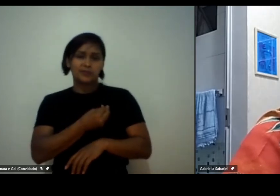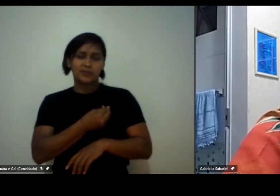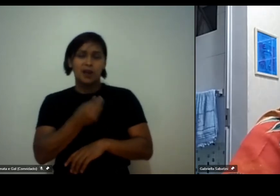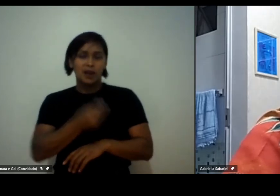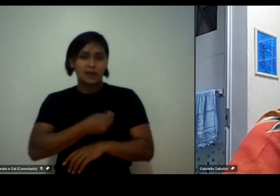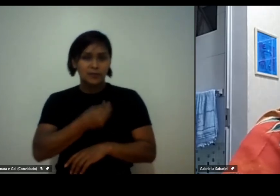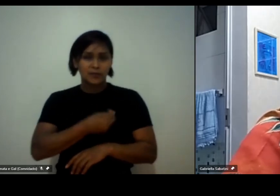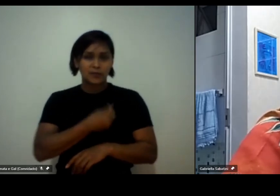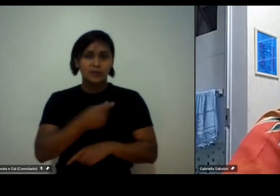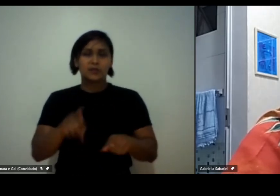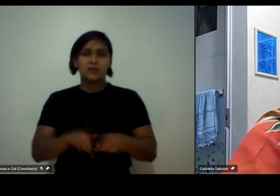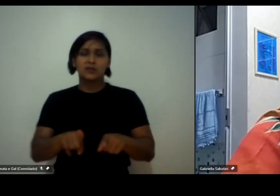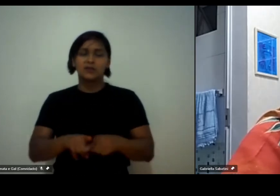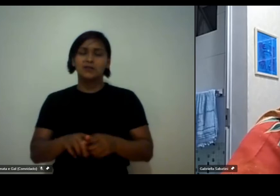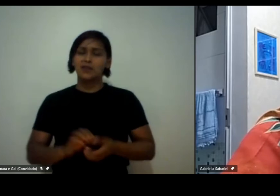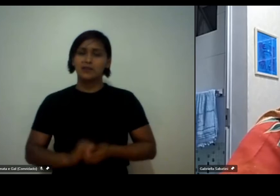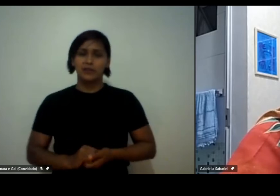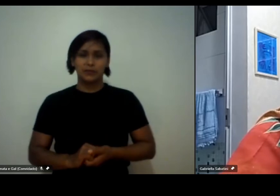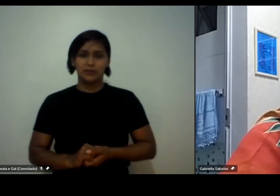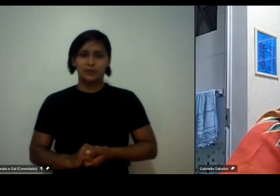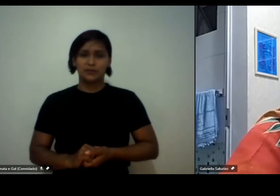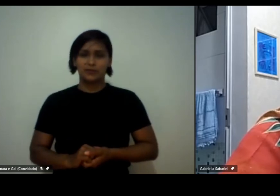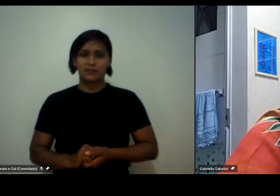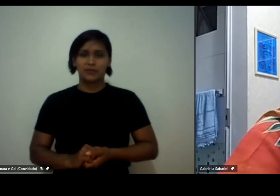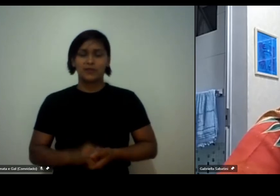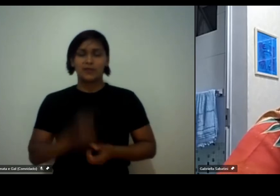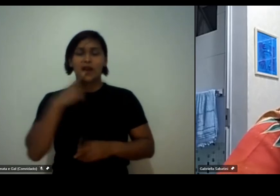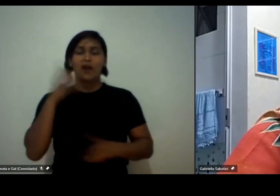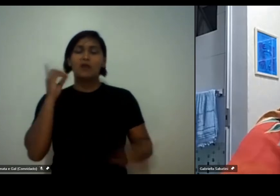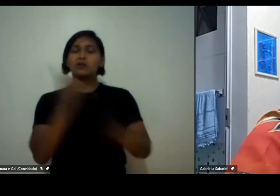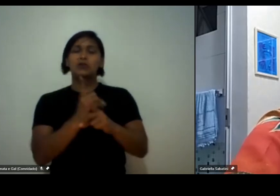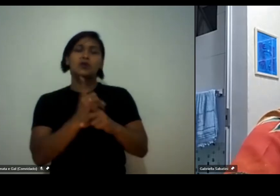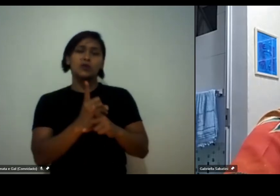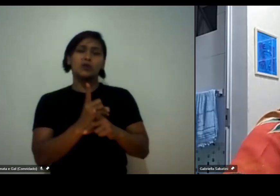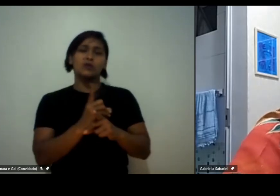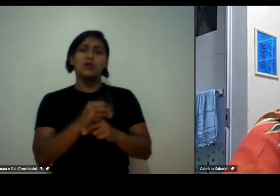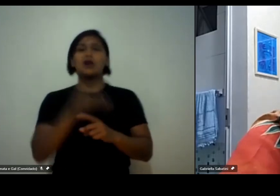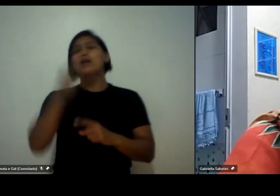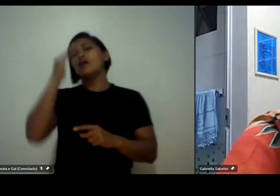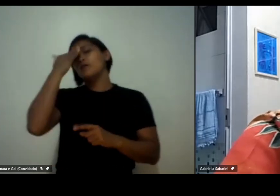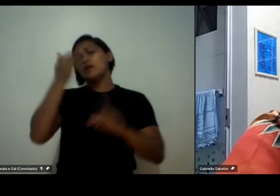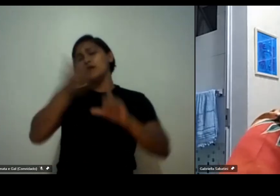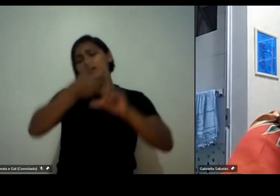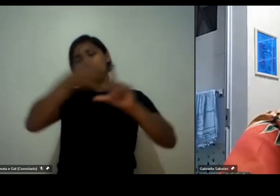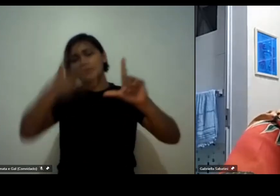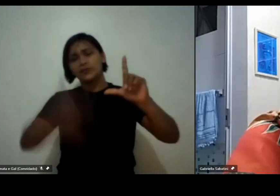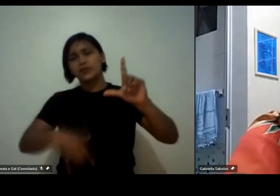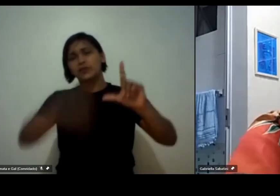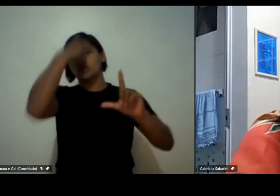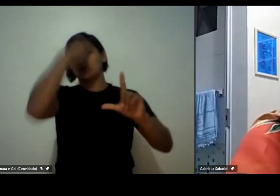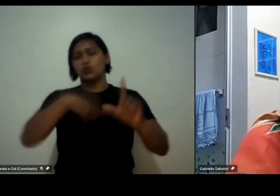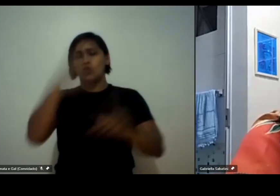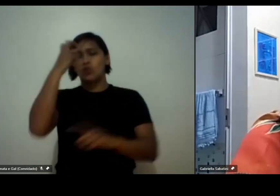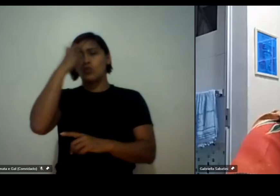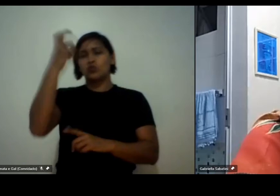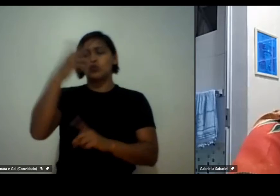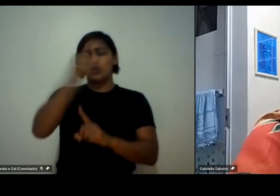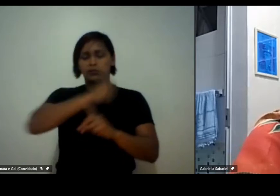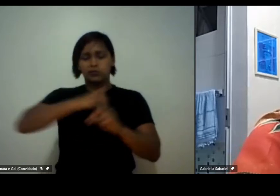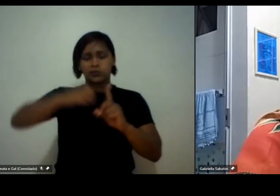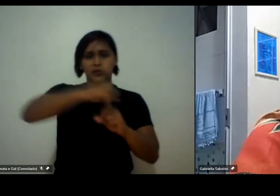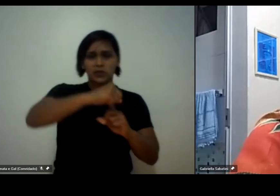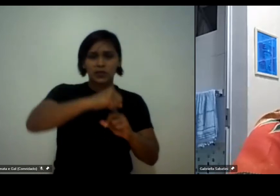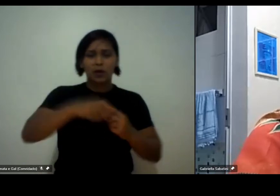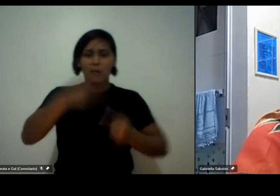subjetiva a um lugar de encontro, para compreender seu caráter cultural, histórico, social, político e